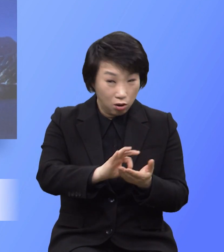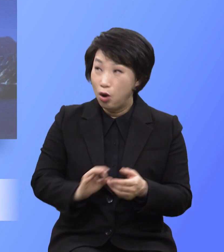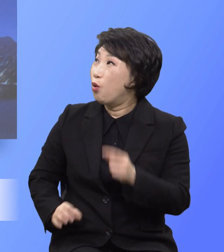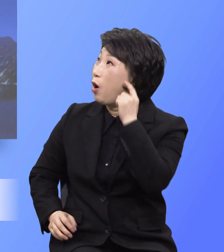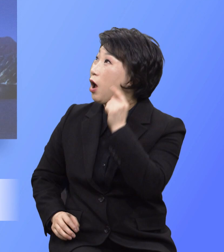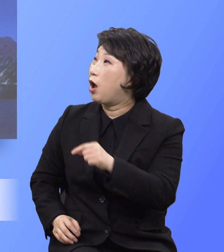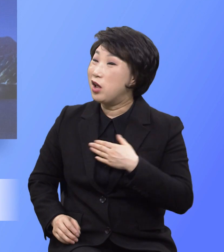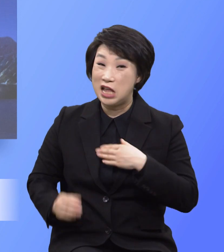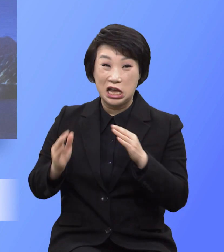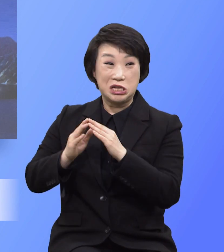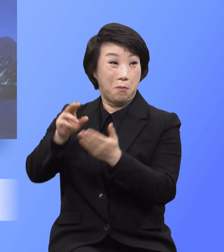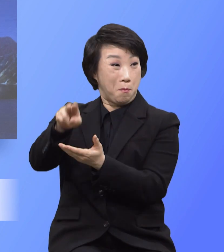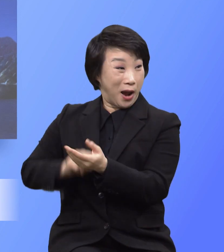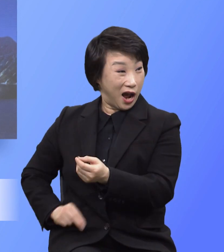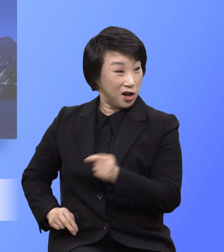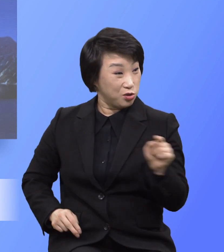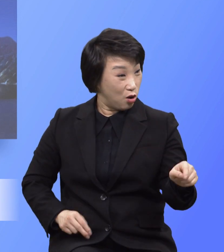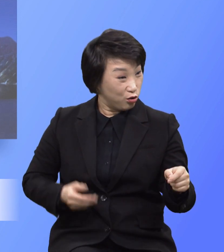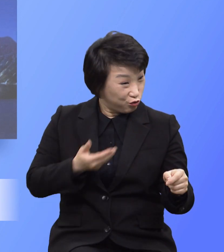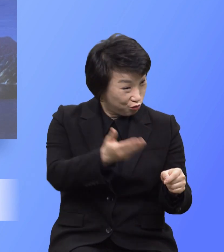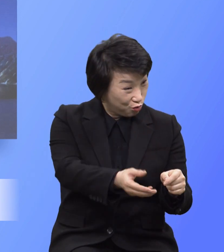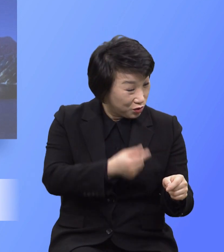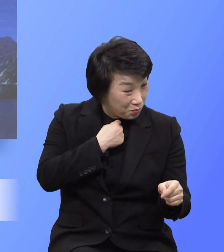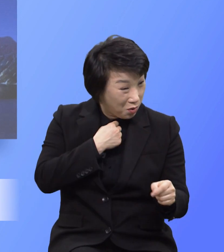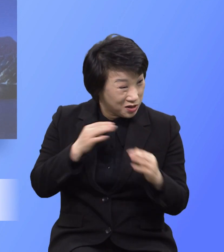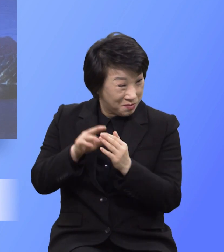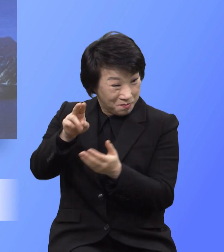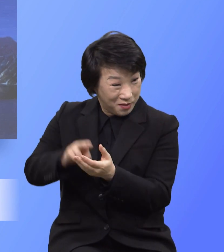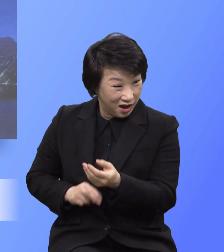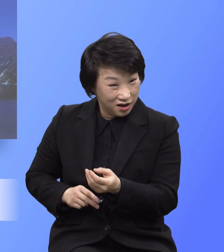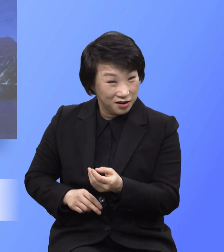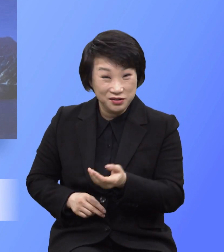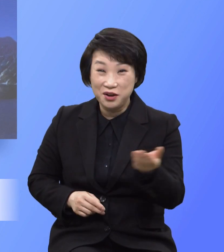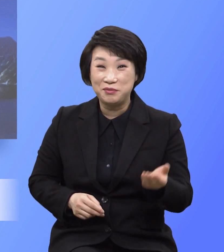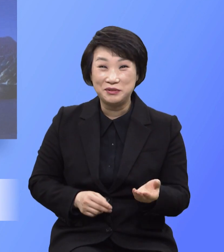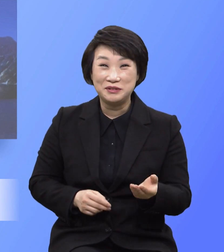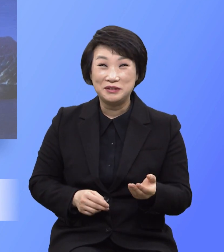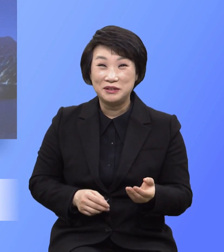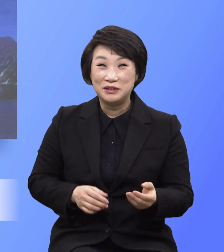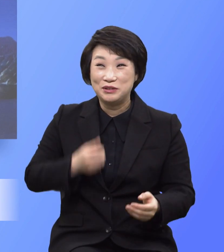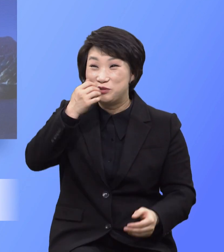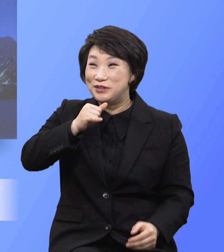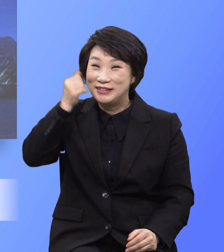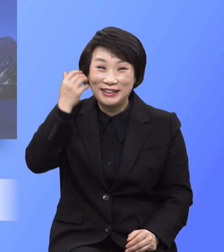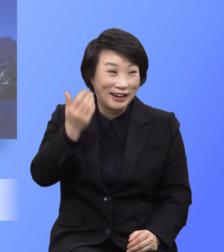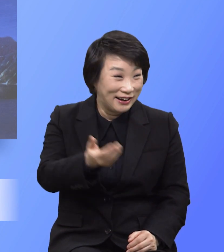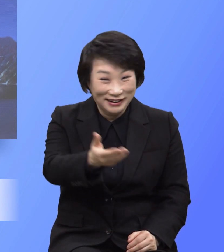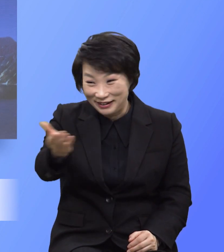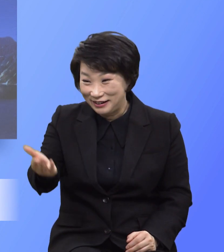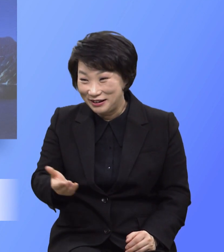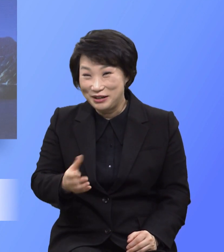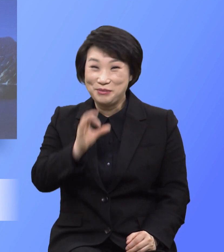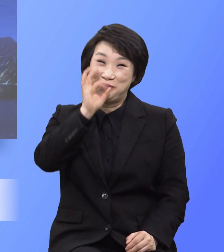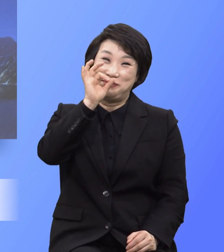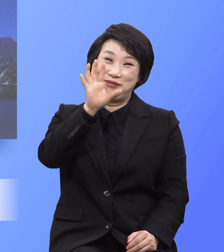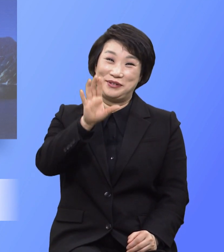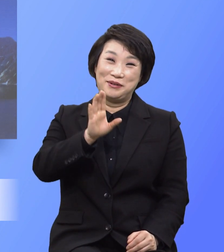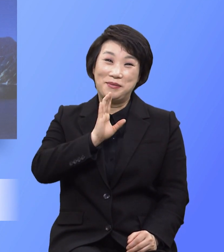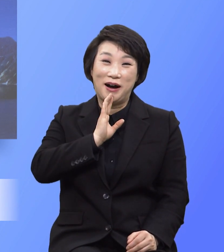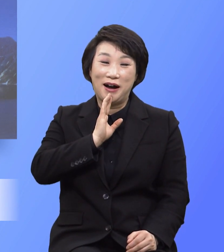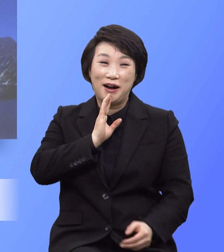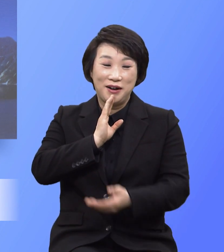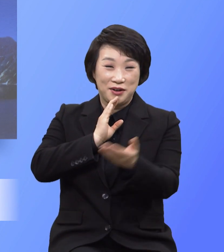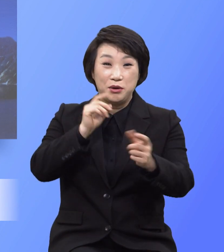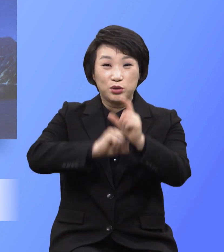집 파는 돈인데 너 주려고 팔았어. 이런 사람 어디 있어요? 그보다 더 어려운